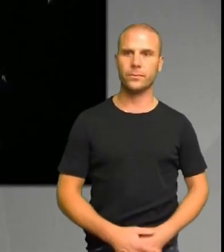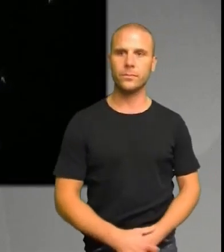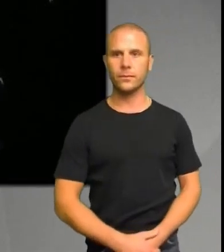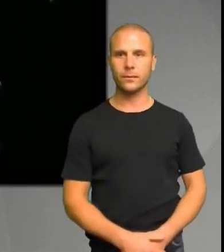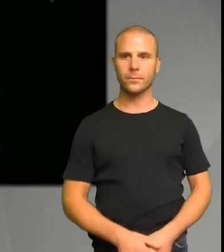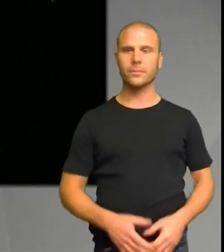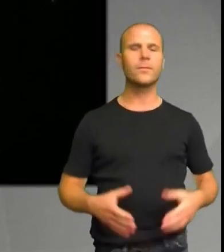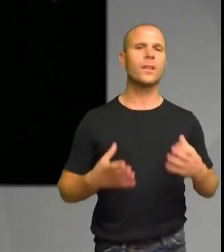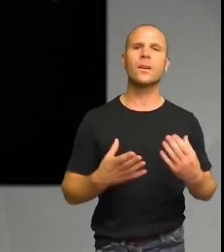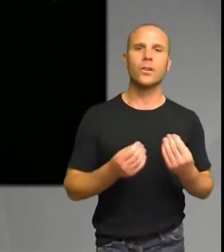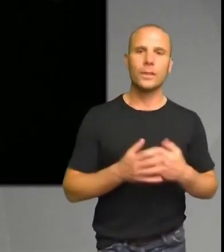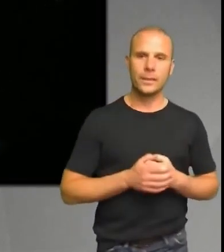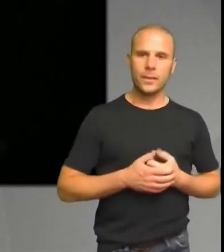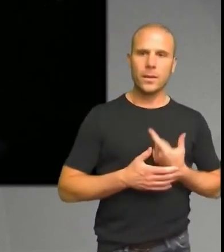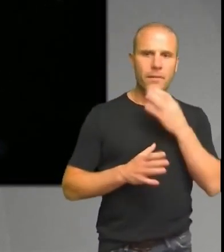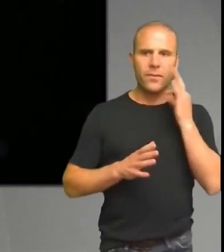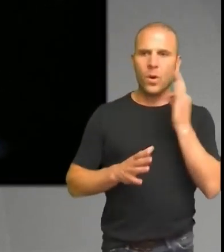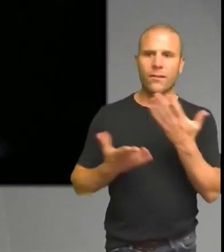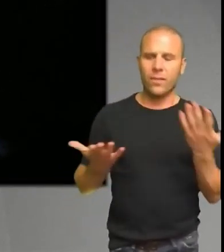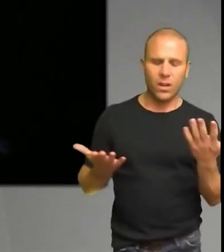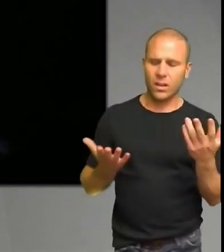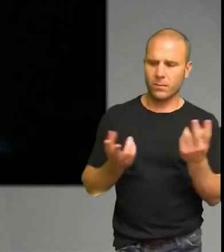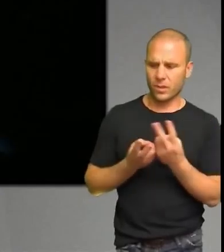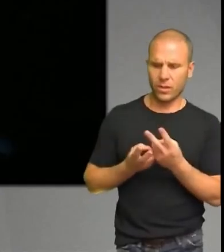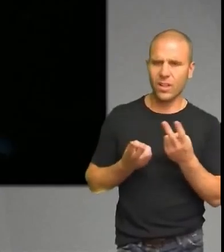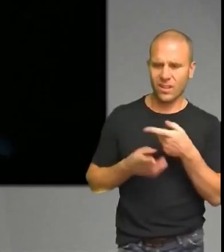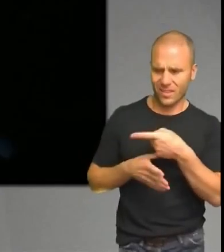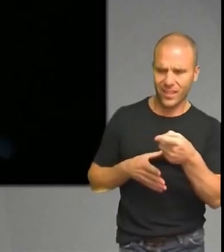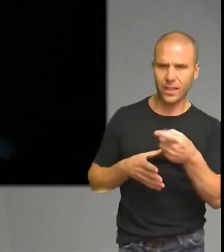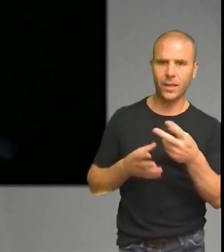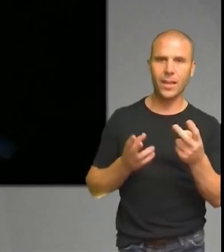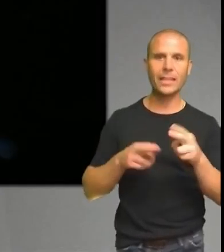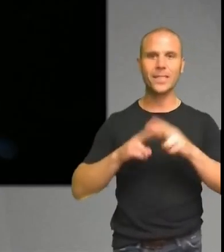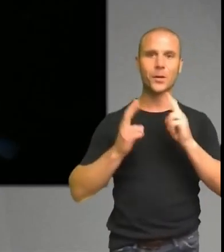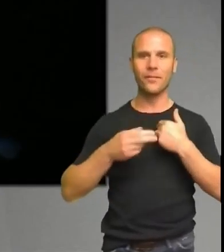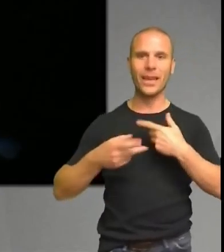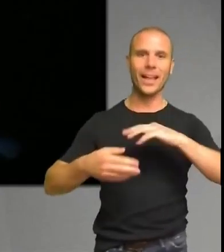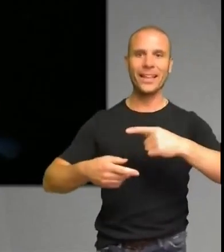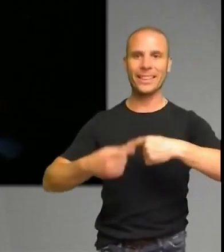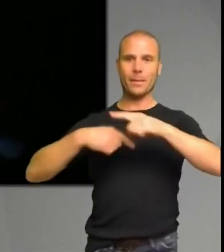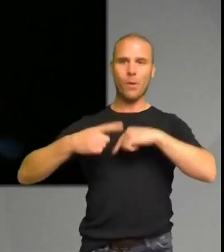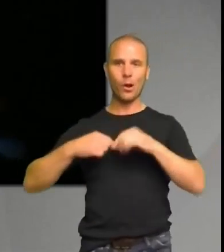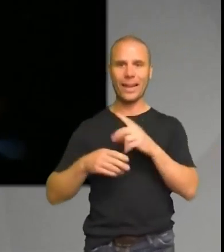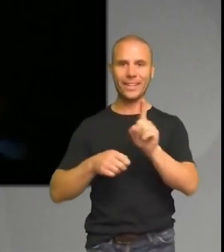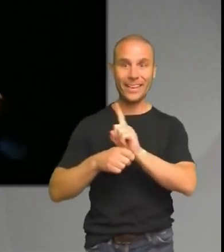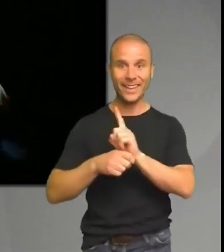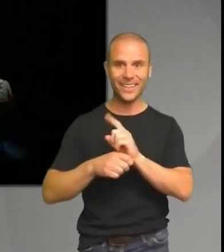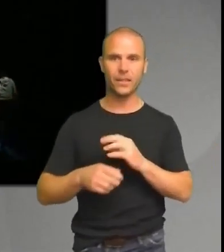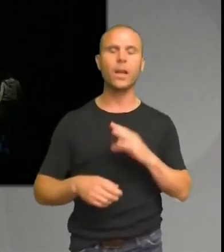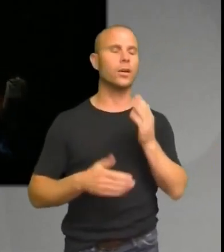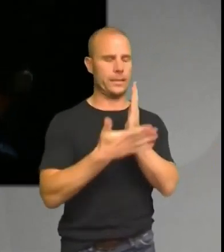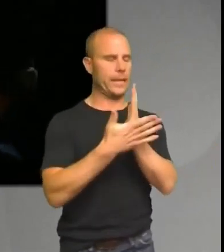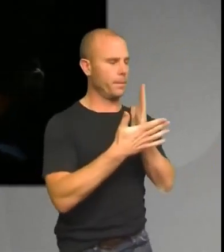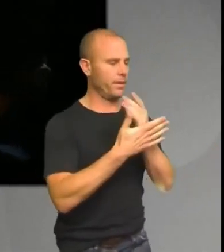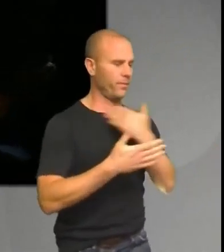Ja, vad är det här för någonting? Det känns lite som vi har trillat tillbaka några år i tiden. Ja, vi har ju gjort det. Ungefär 60